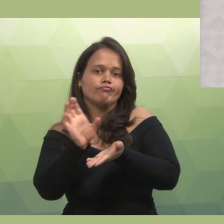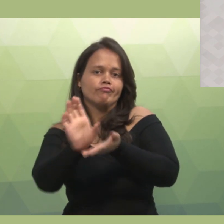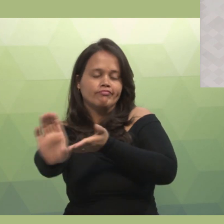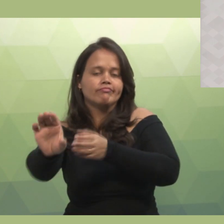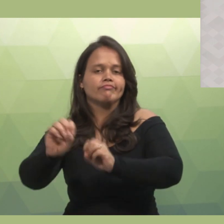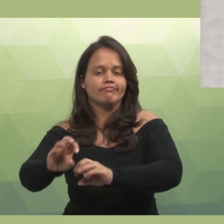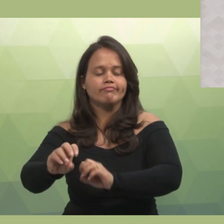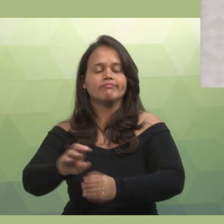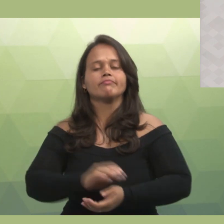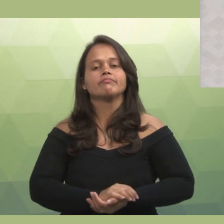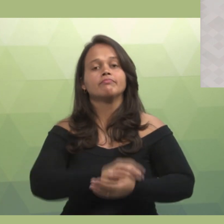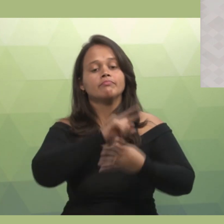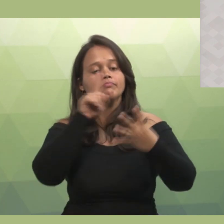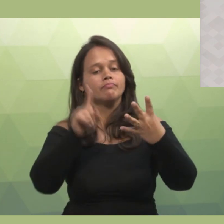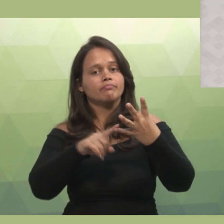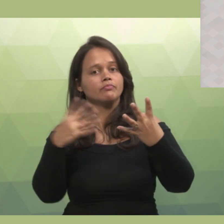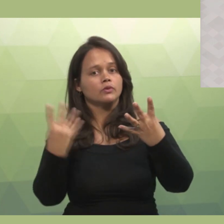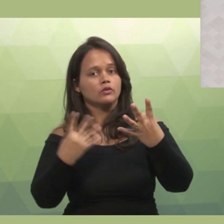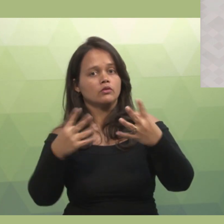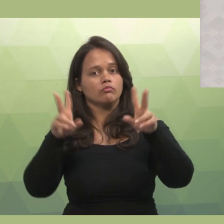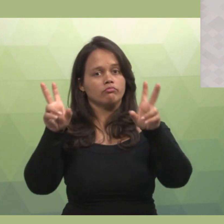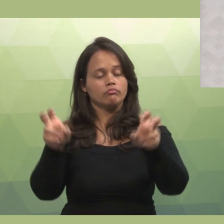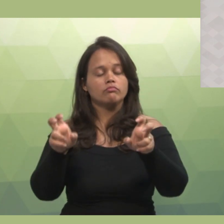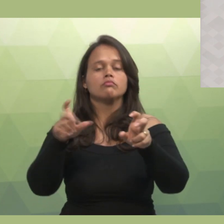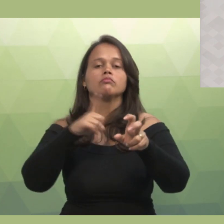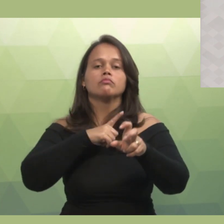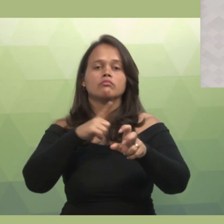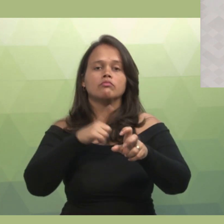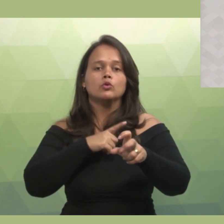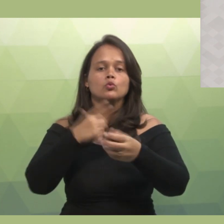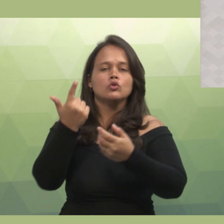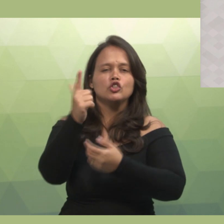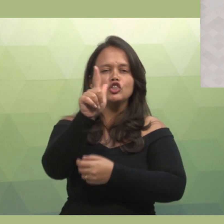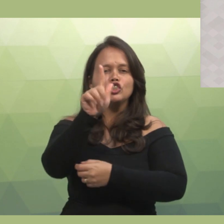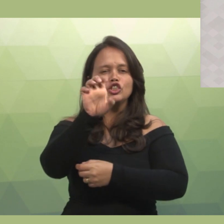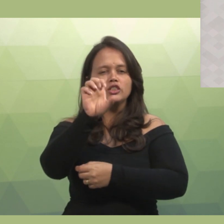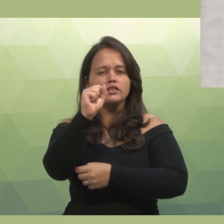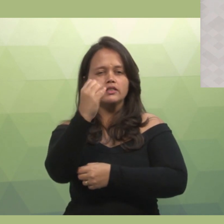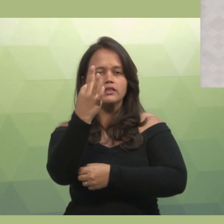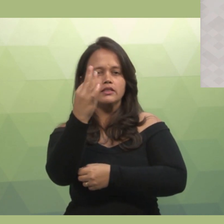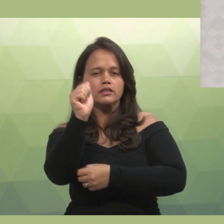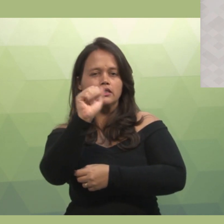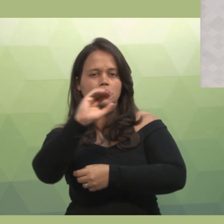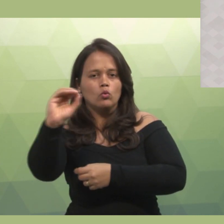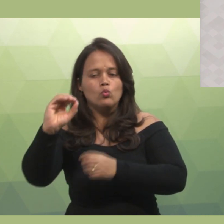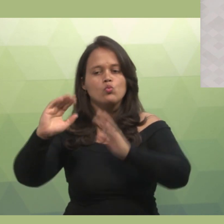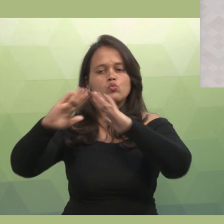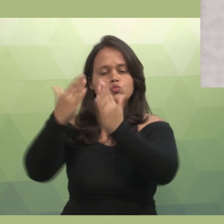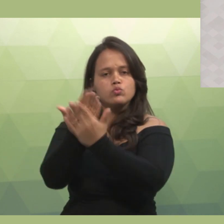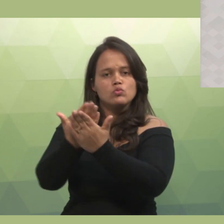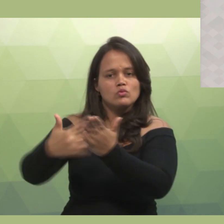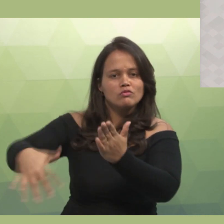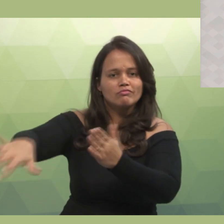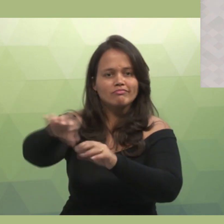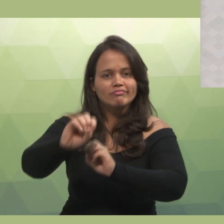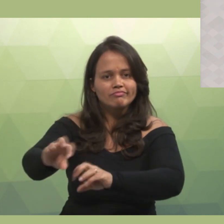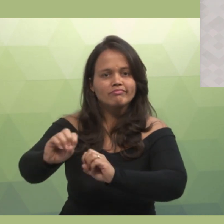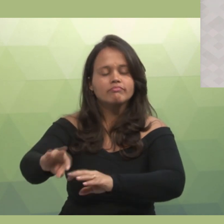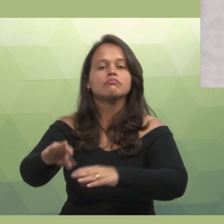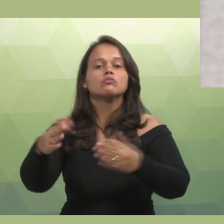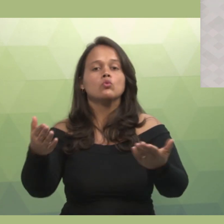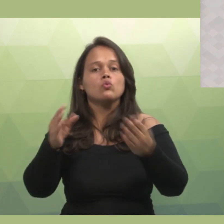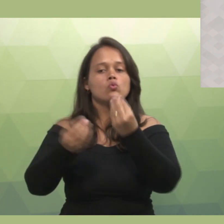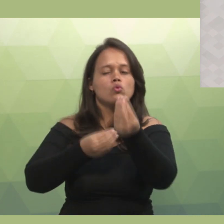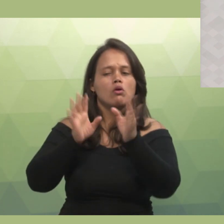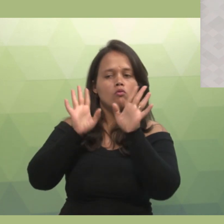A quarta unidade, denominada Gestão das Instituições de Ensino, está voltada para o conhecimento da gestão